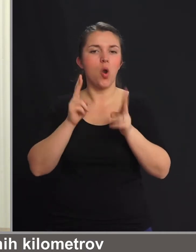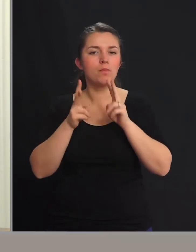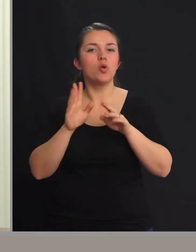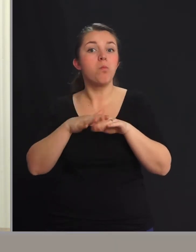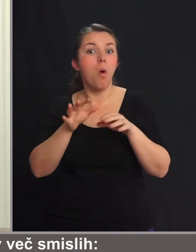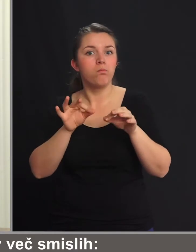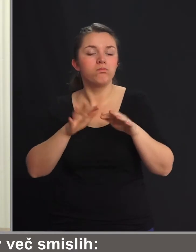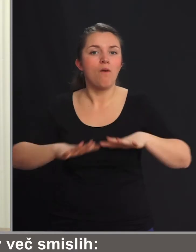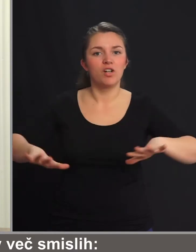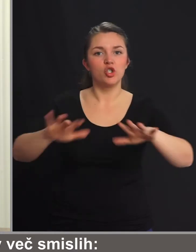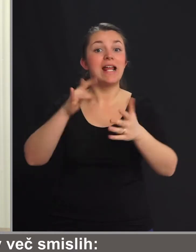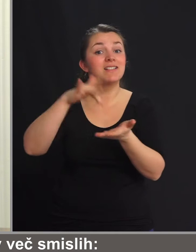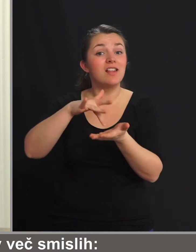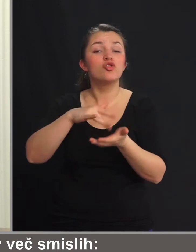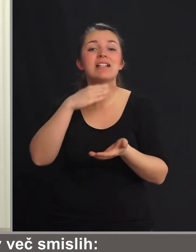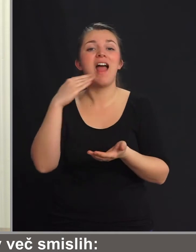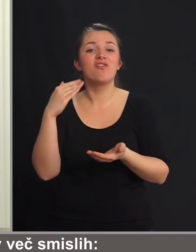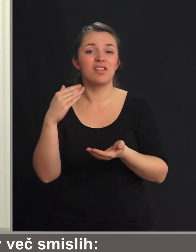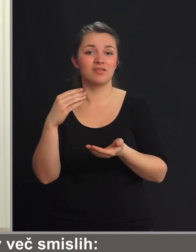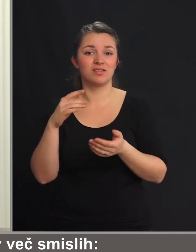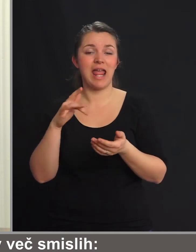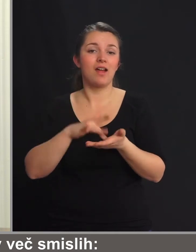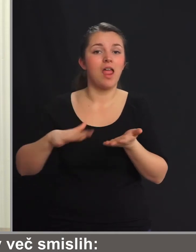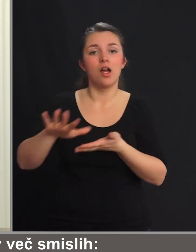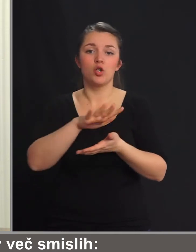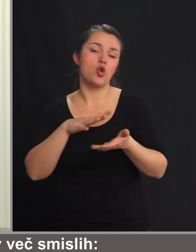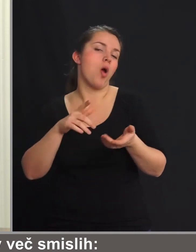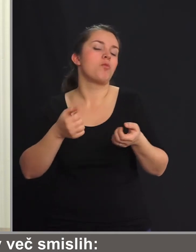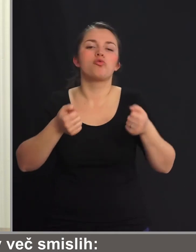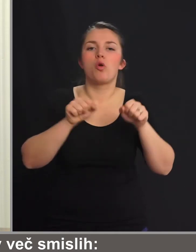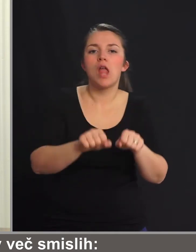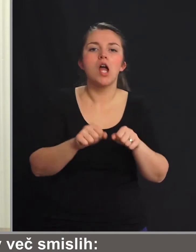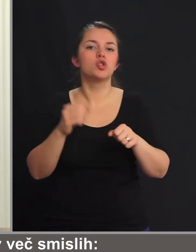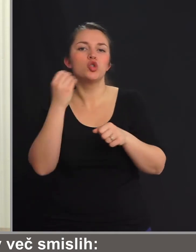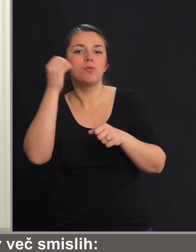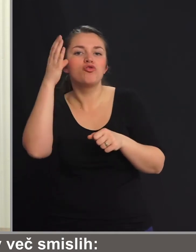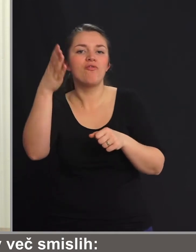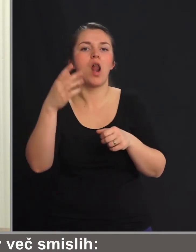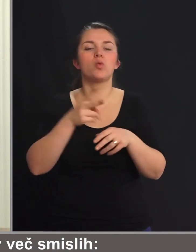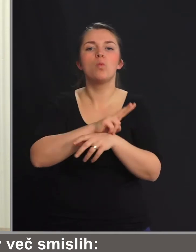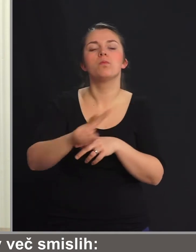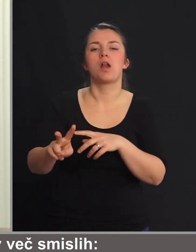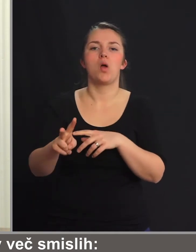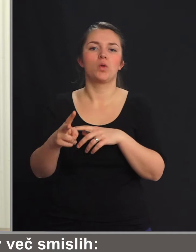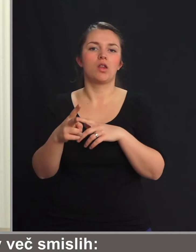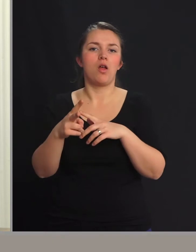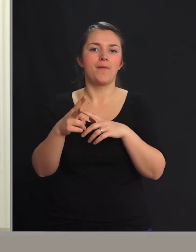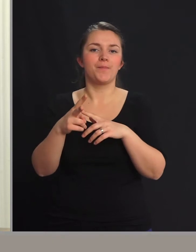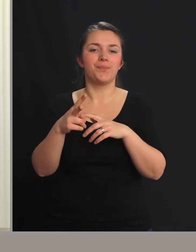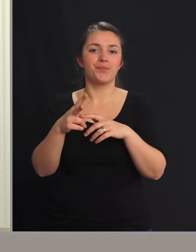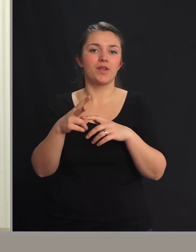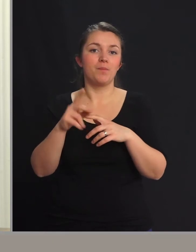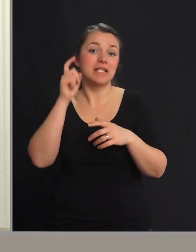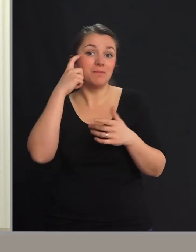površini. Je središče Savinjske regije v večjih smislih, gospodarskem, izobraževalnem, upravnem.